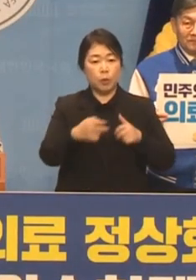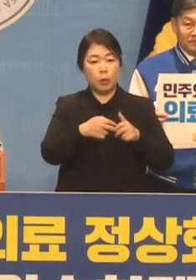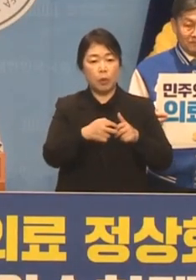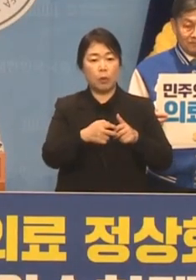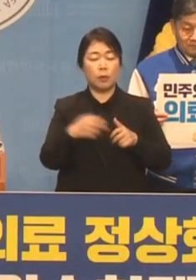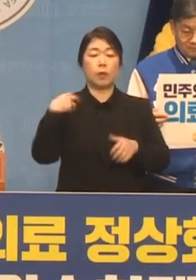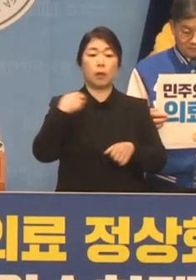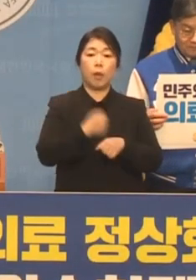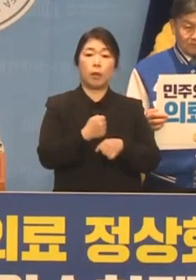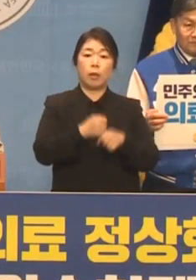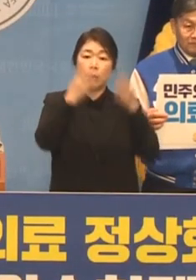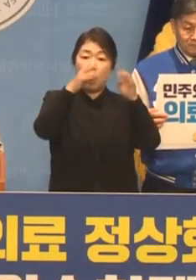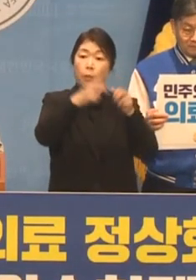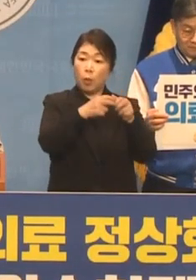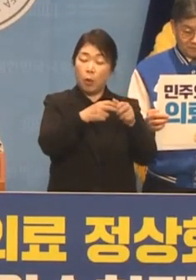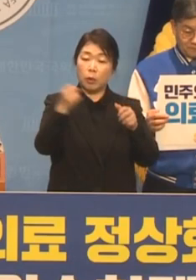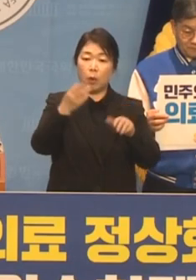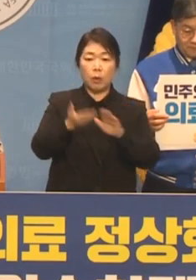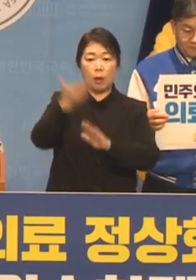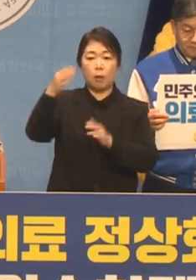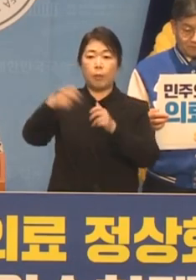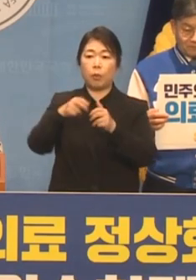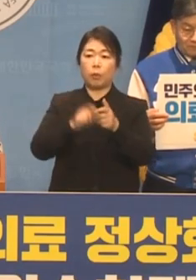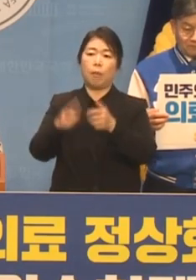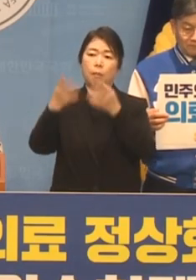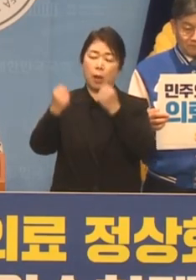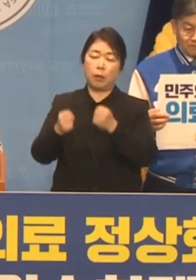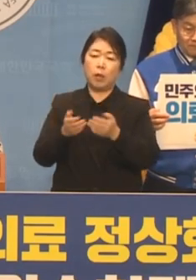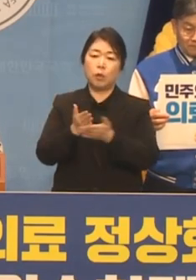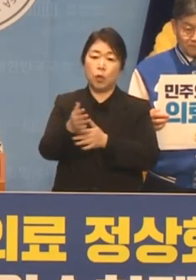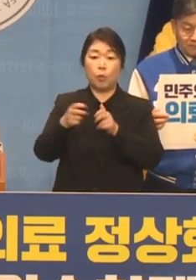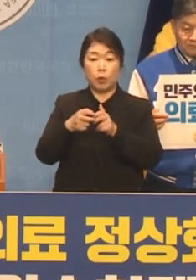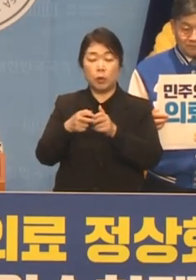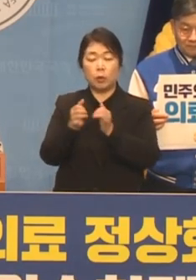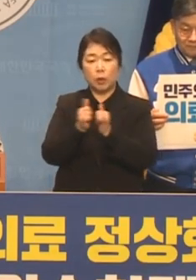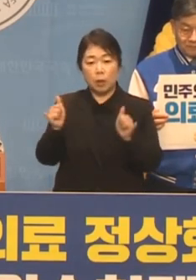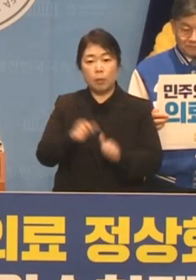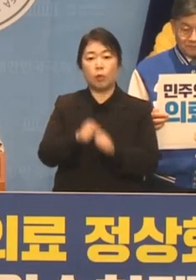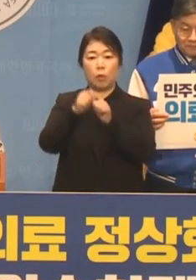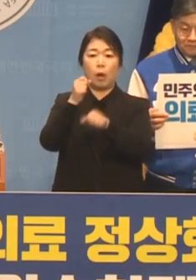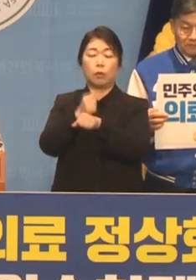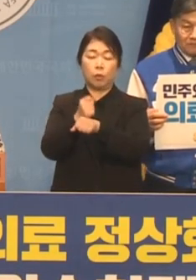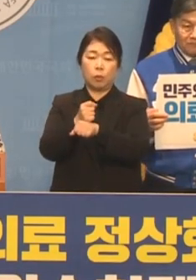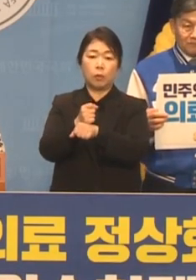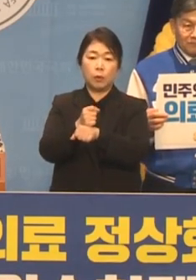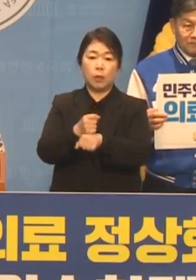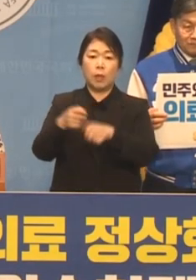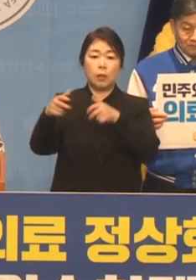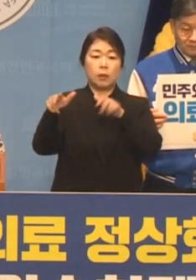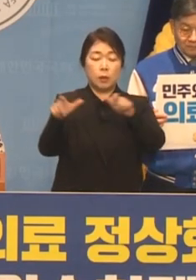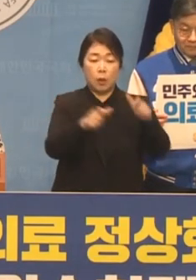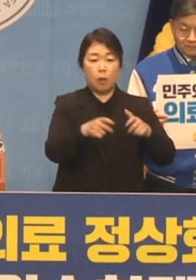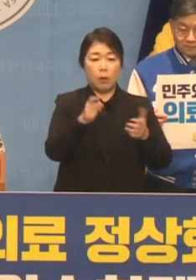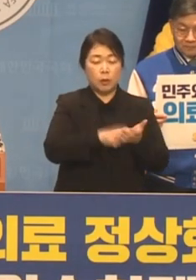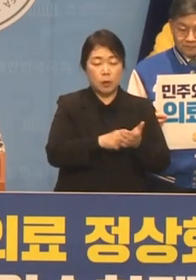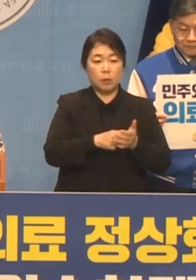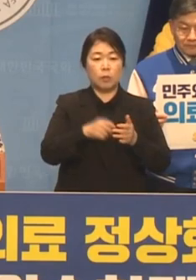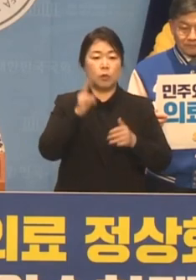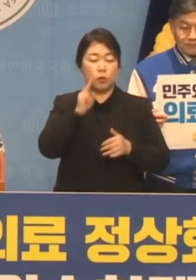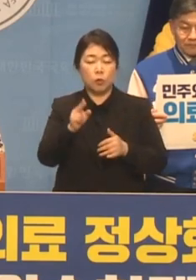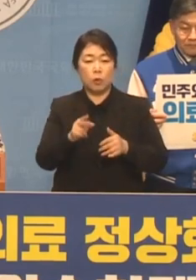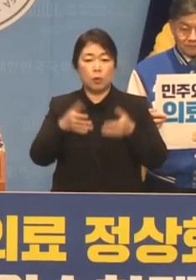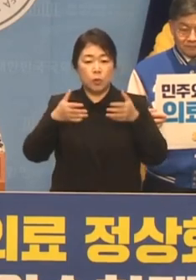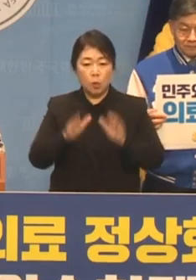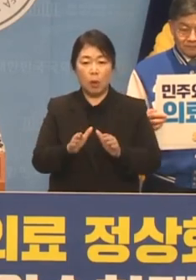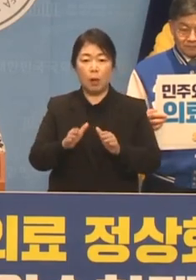대학병원과 지역내 상급 원이 더 많은 전문의를 고용하도록 지역 응급 중증 소화 분만